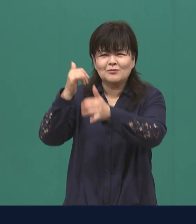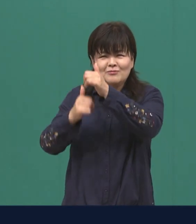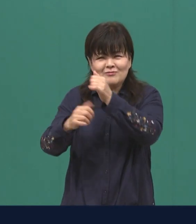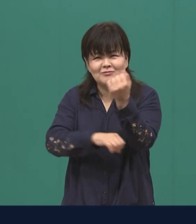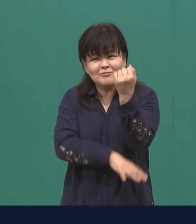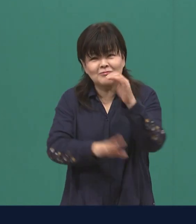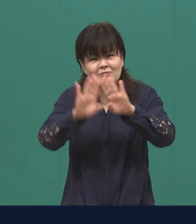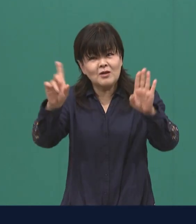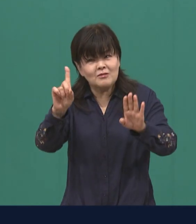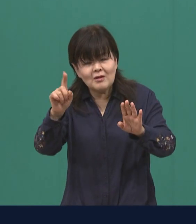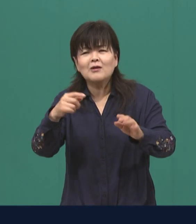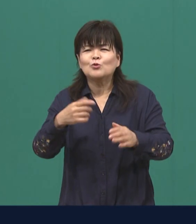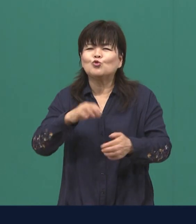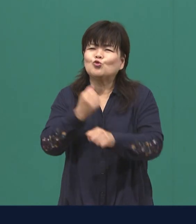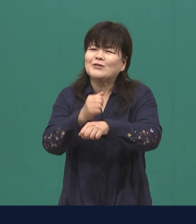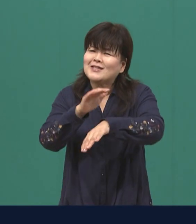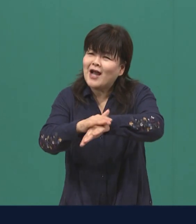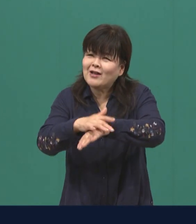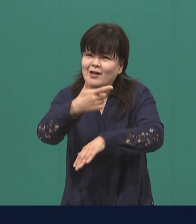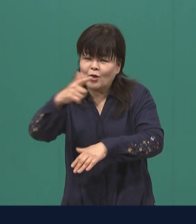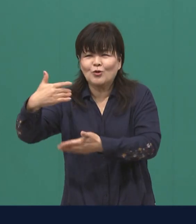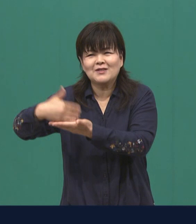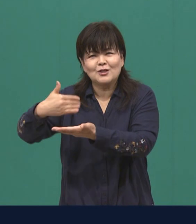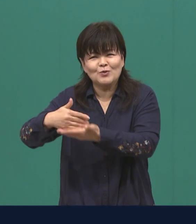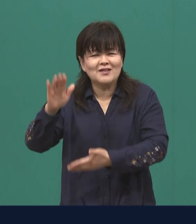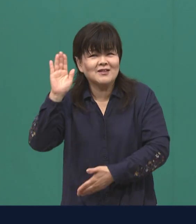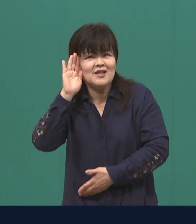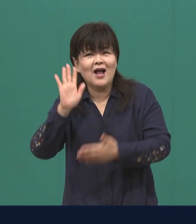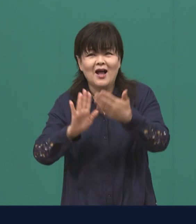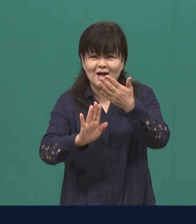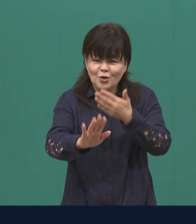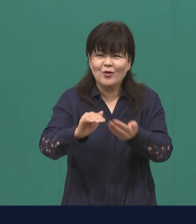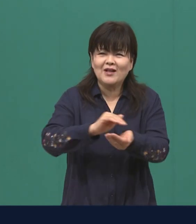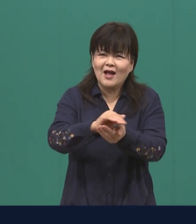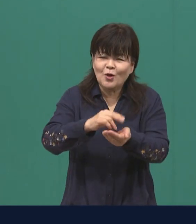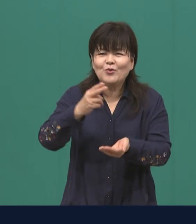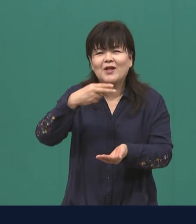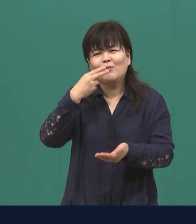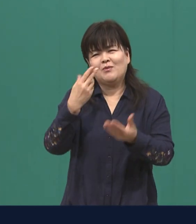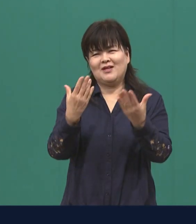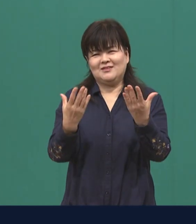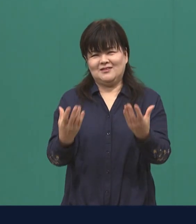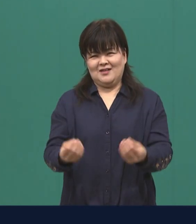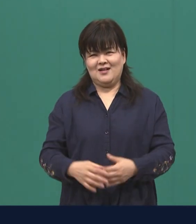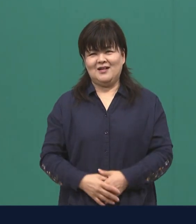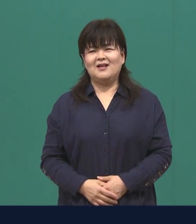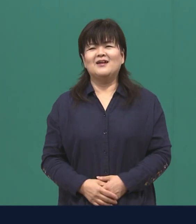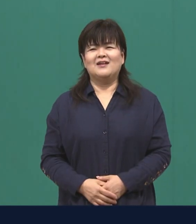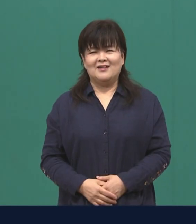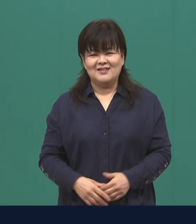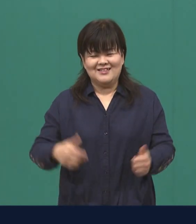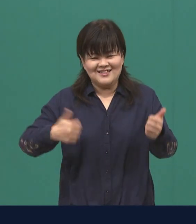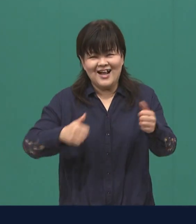団子の由来や作り方などの説明を聞いた後、団子を食べました。